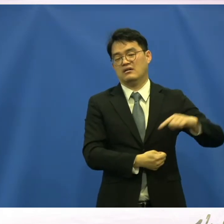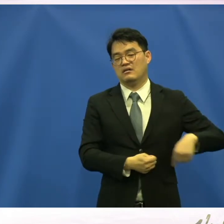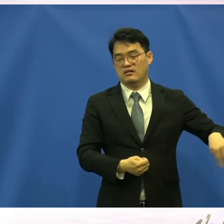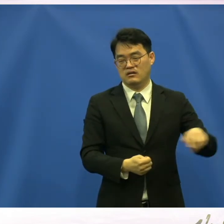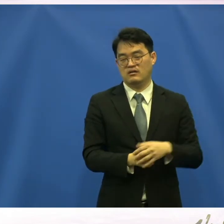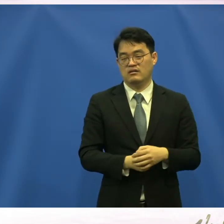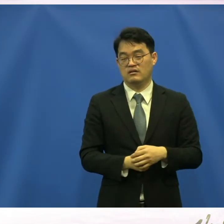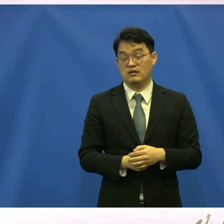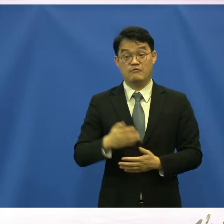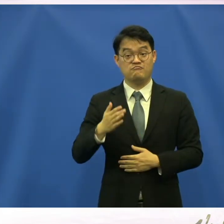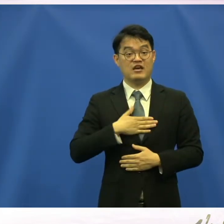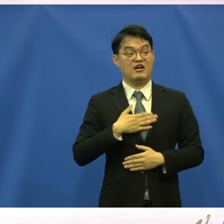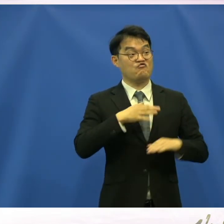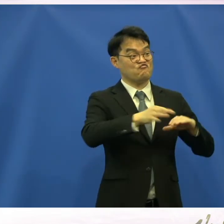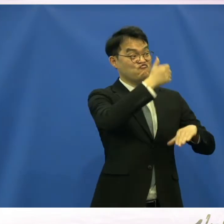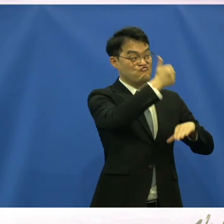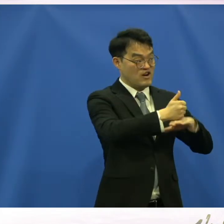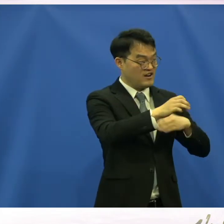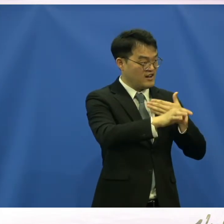삶이 펼쳐질까요?